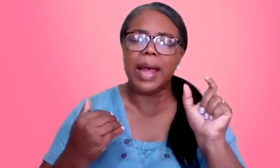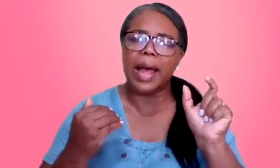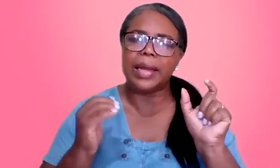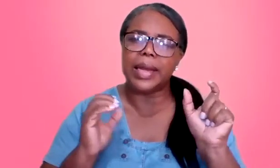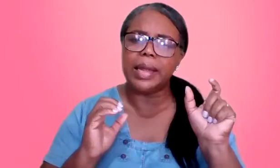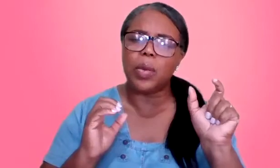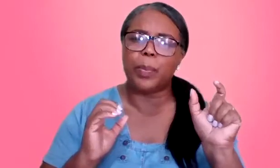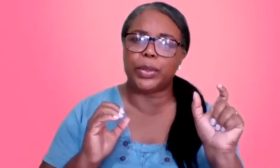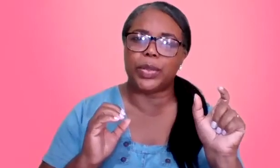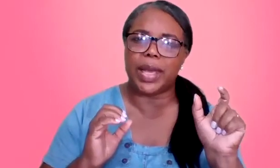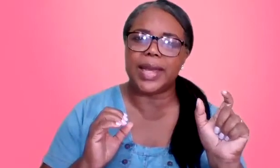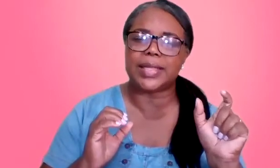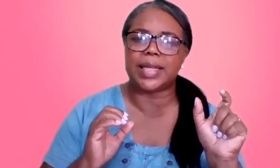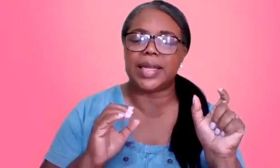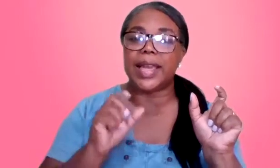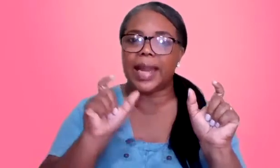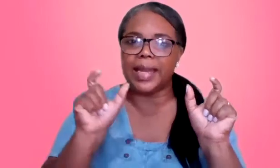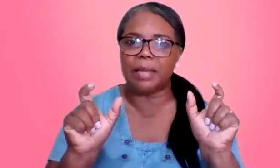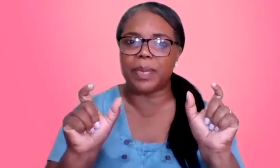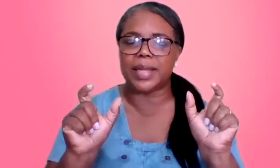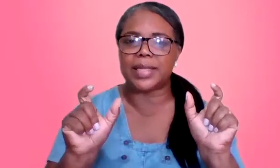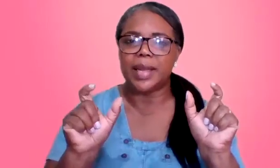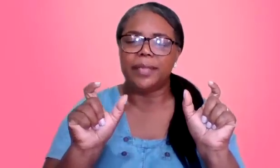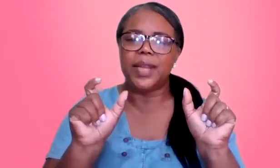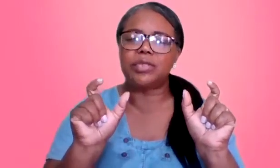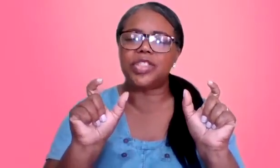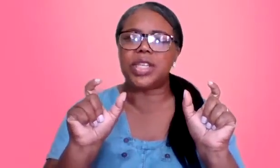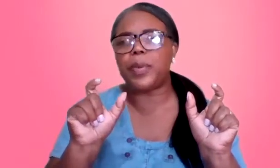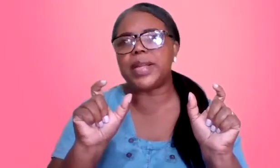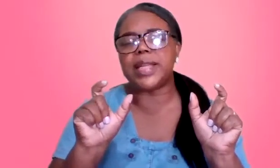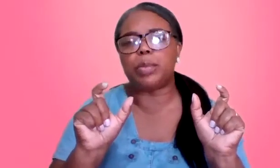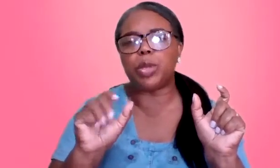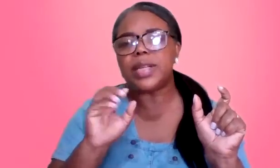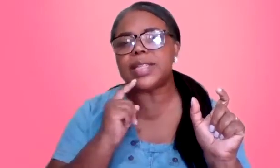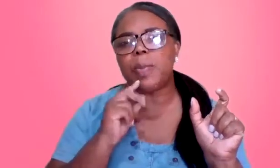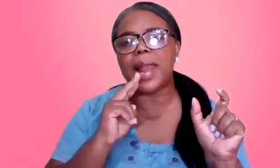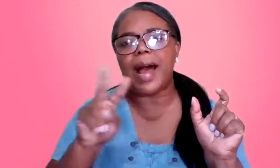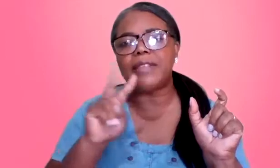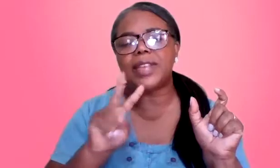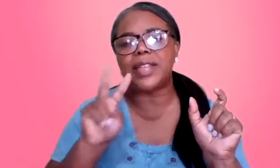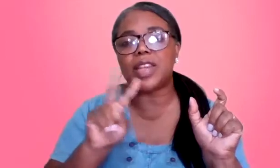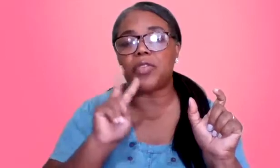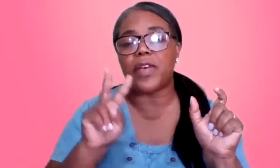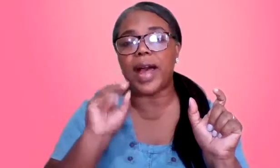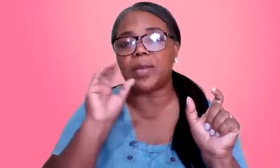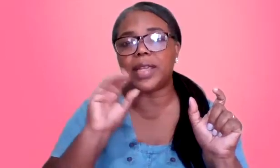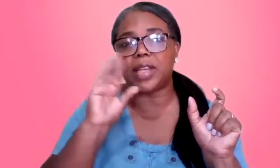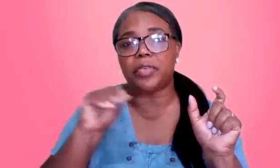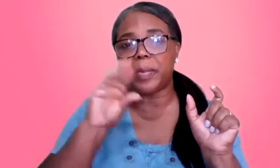a língua portuguesa e a Libras não tinha, por exemplo, todas as palavras, né, que eu falo aqui, que eu